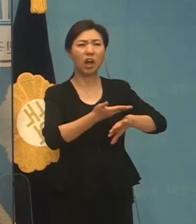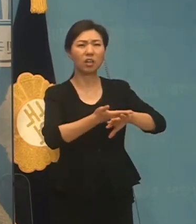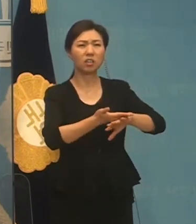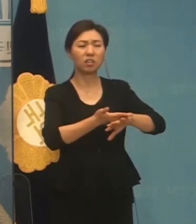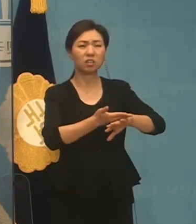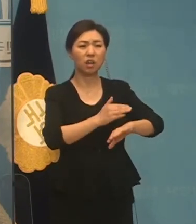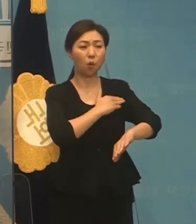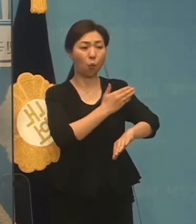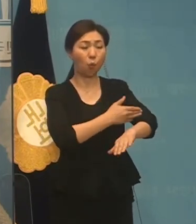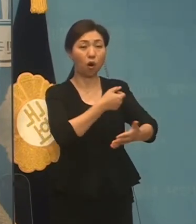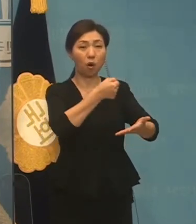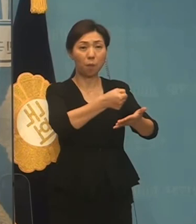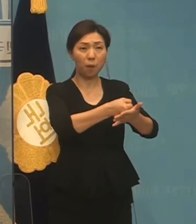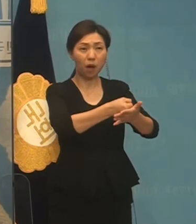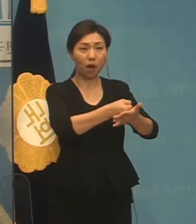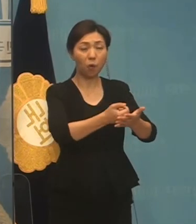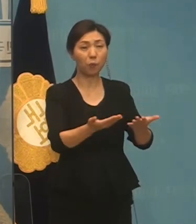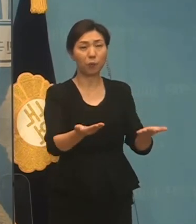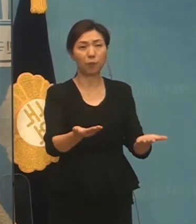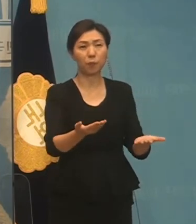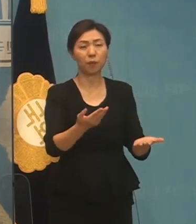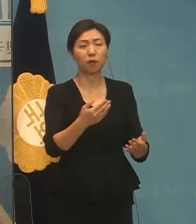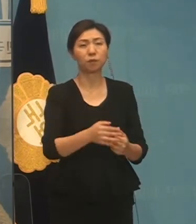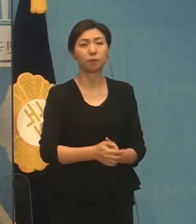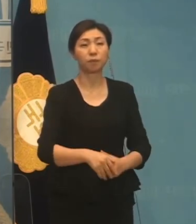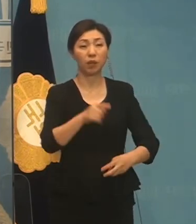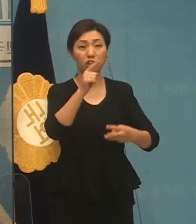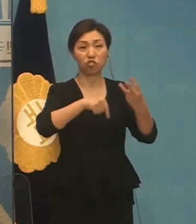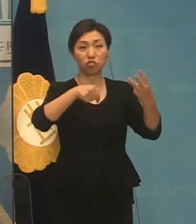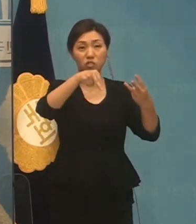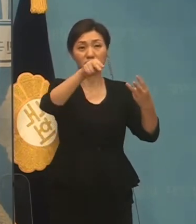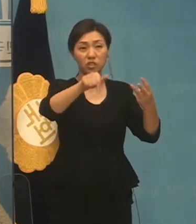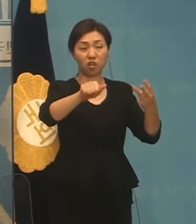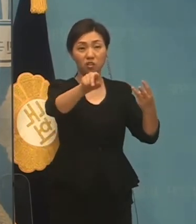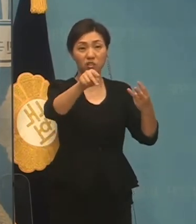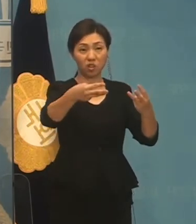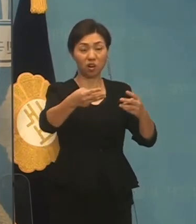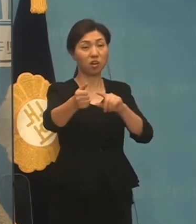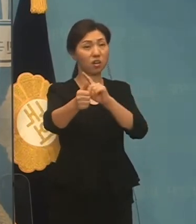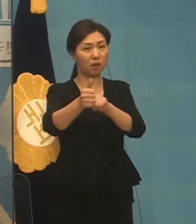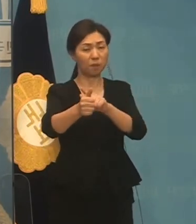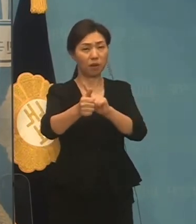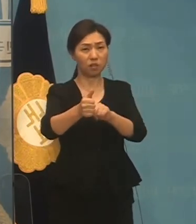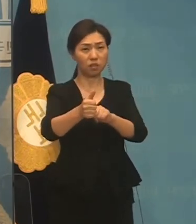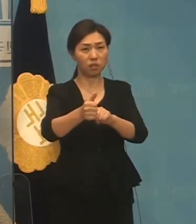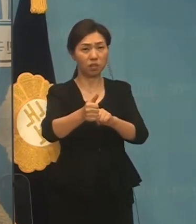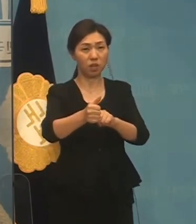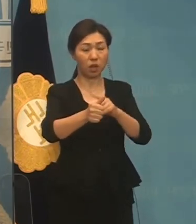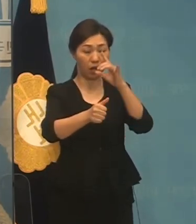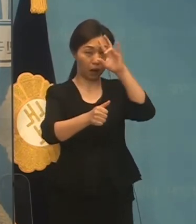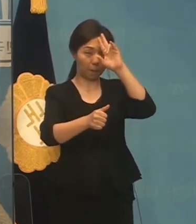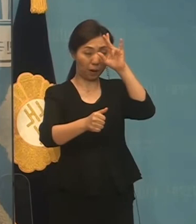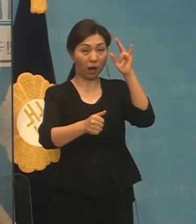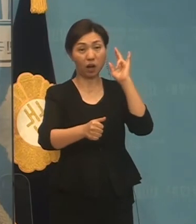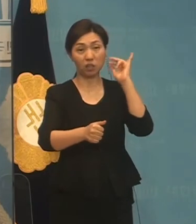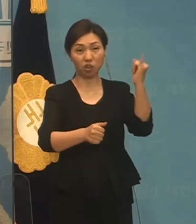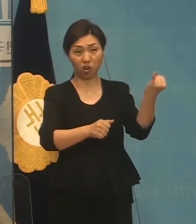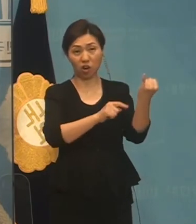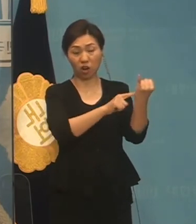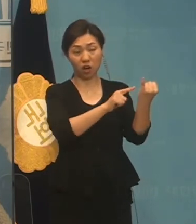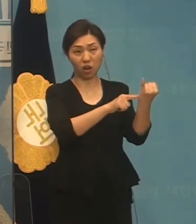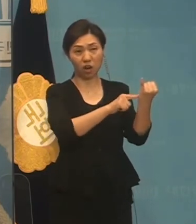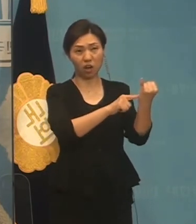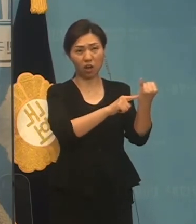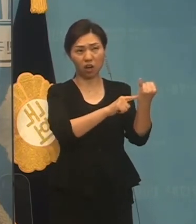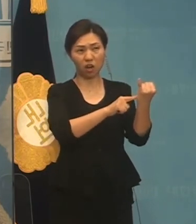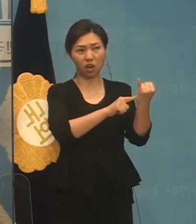권한은 없습니다. 또 윤석열 후보는 박근혜 씨 45년 구형에 대해 양형 기준표에